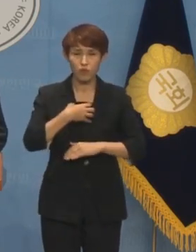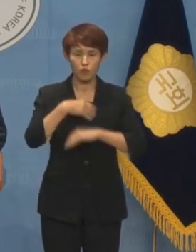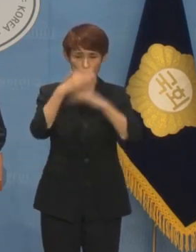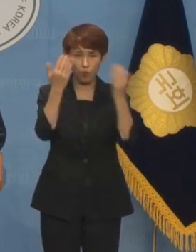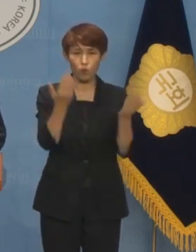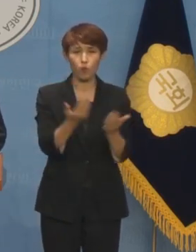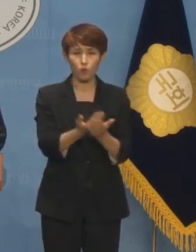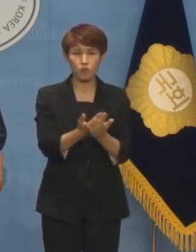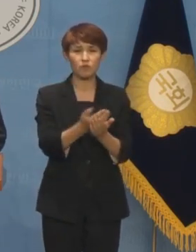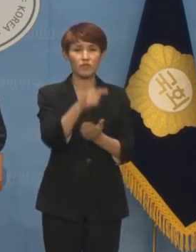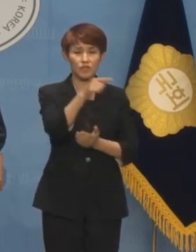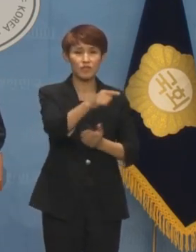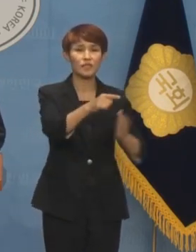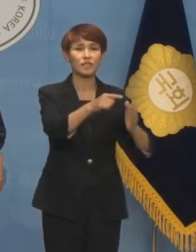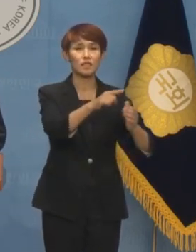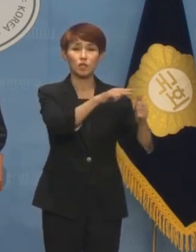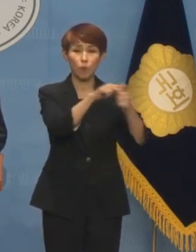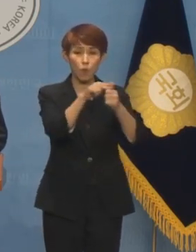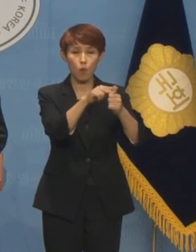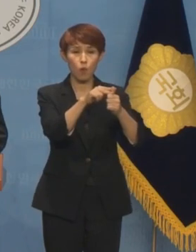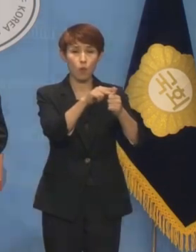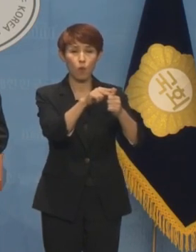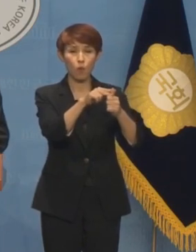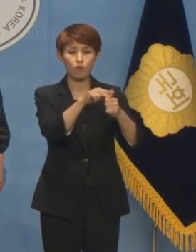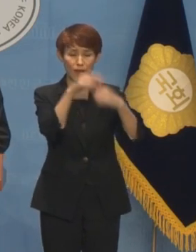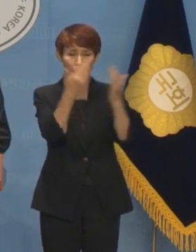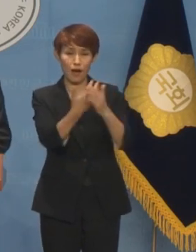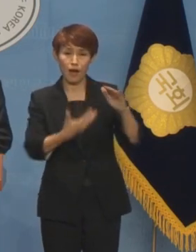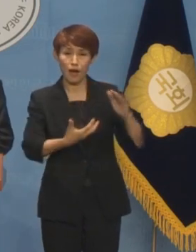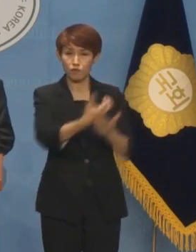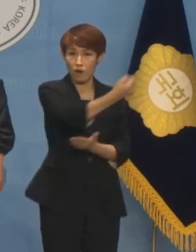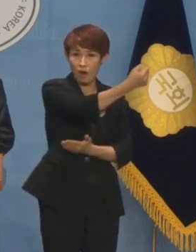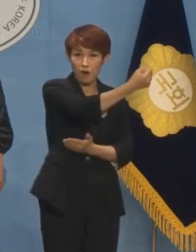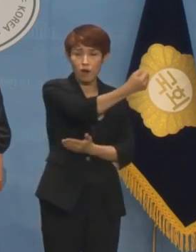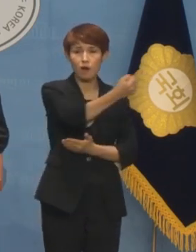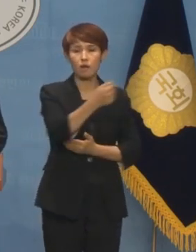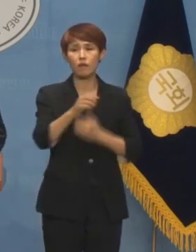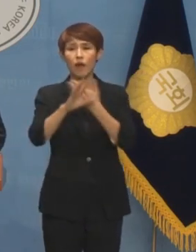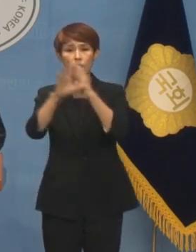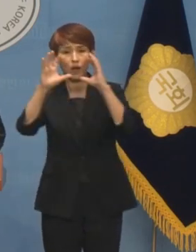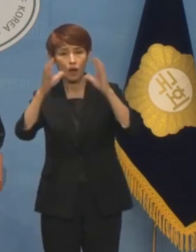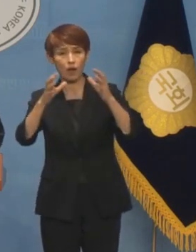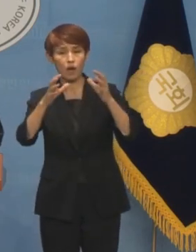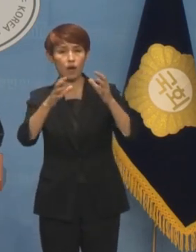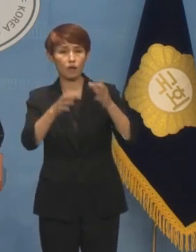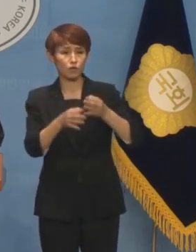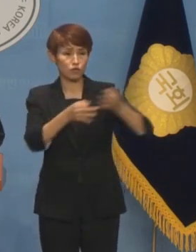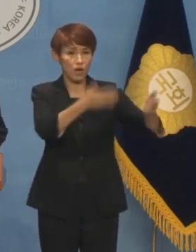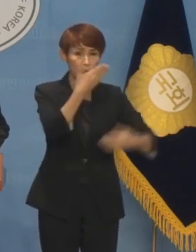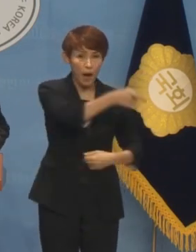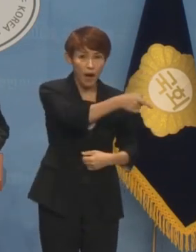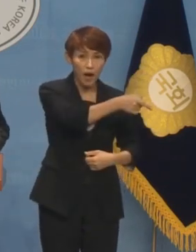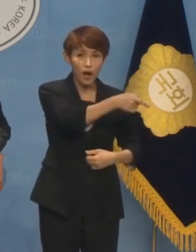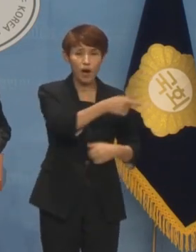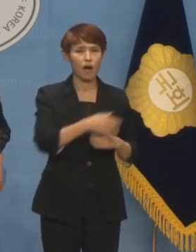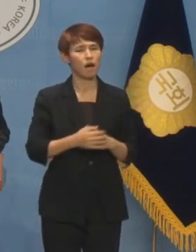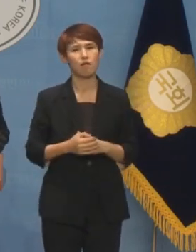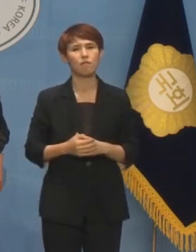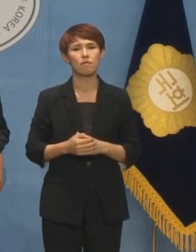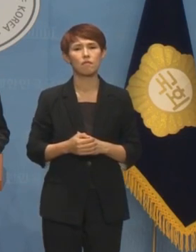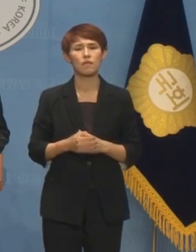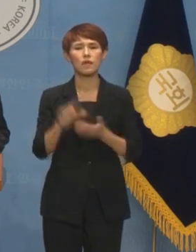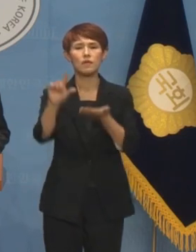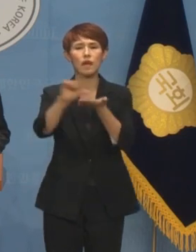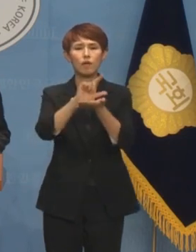자국 기업이 가져가야 한다면 어느 해외 기업이 그 나라에 투자할 수 있겠습니까? 라인 야후